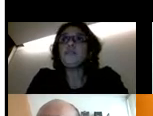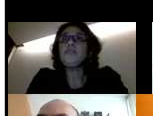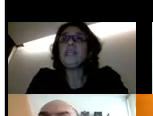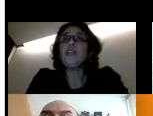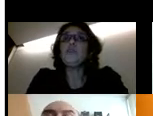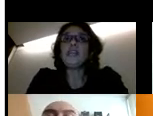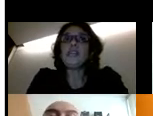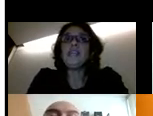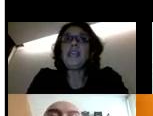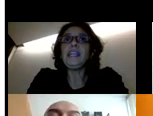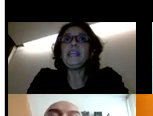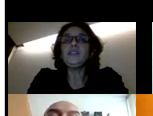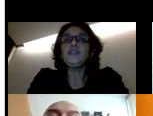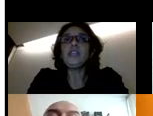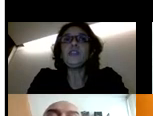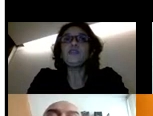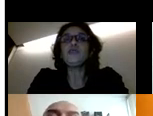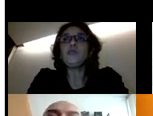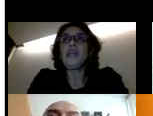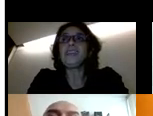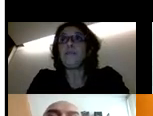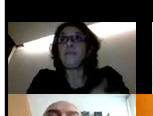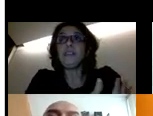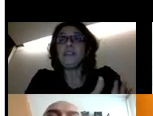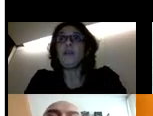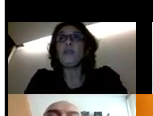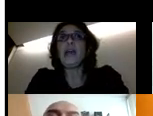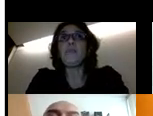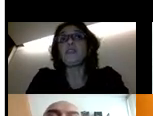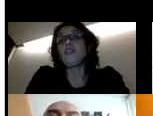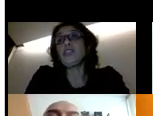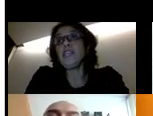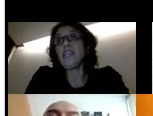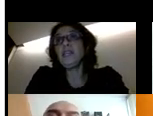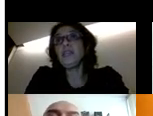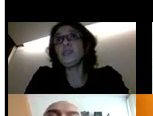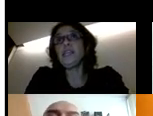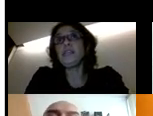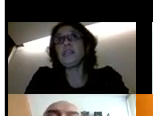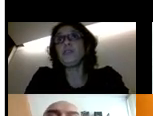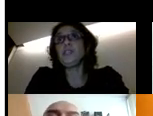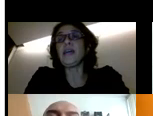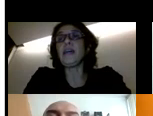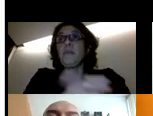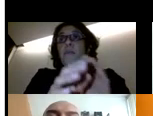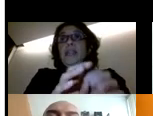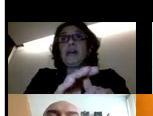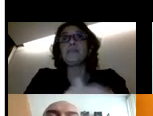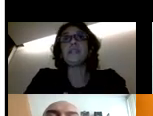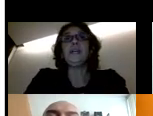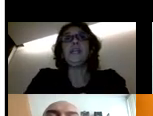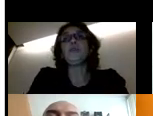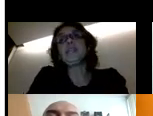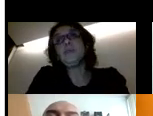Y lo importante era entonces construir una herramienta, una metodología que pudiera ser utilizada